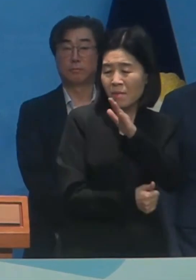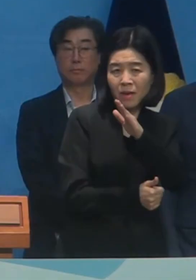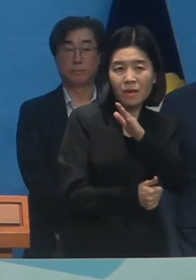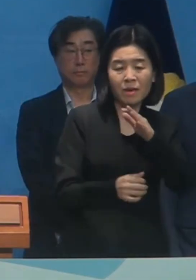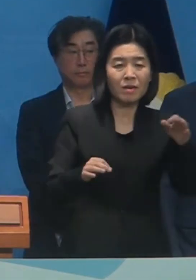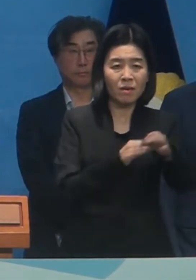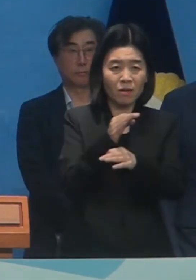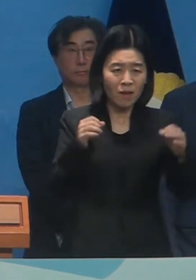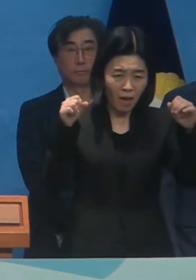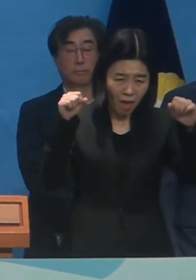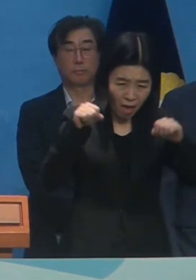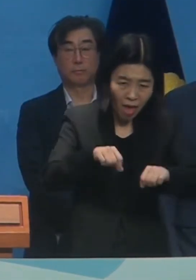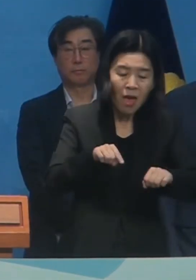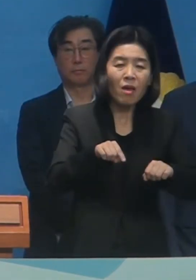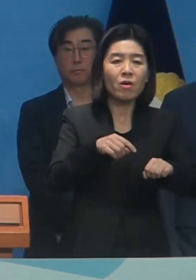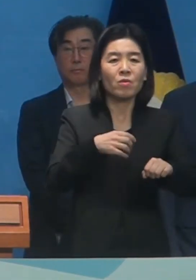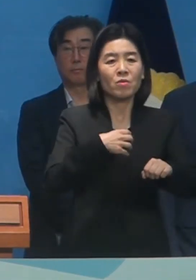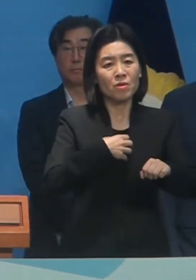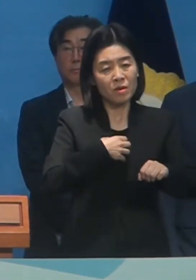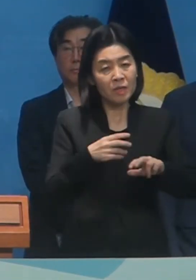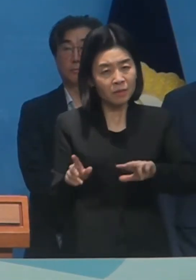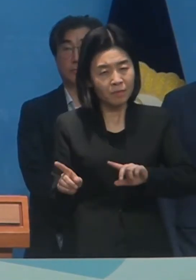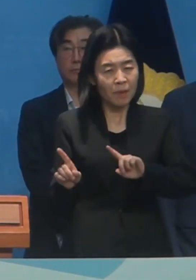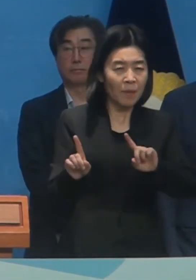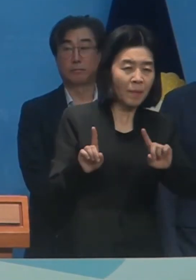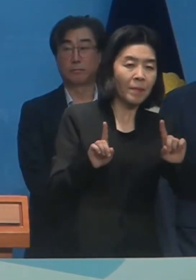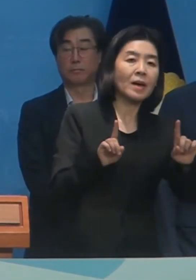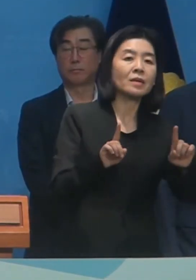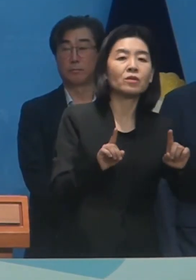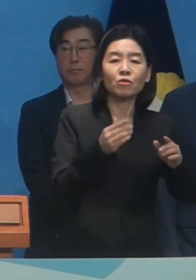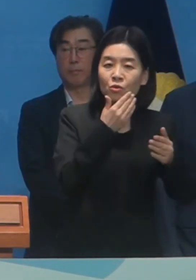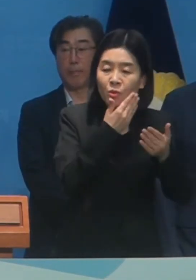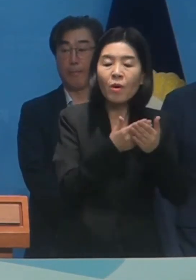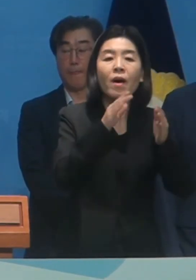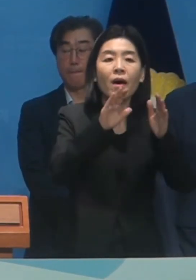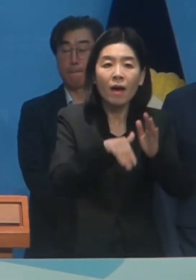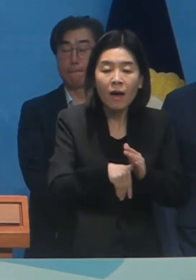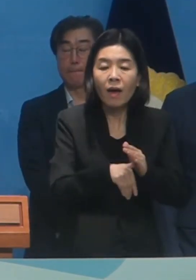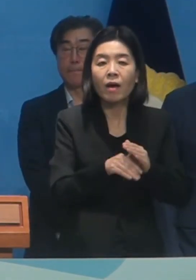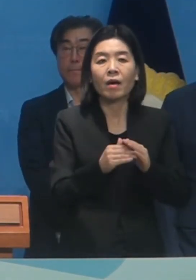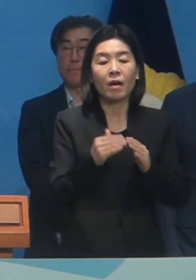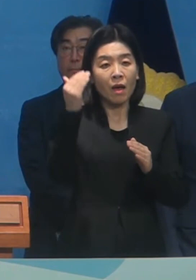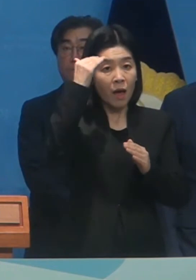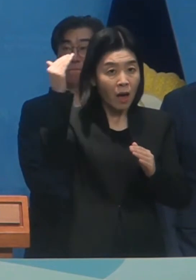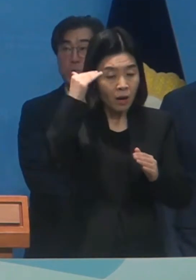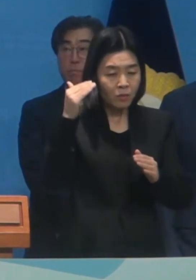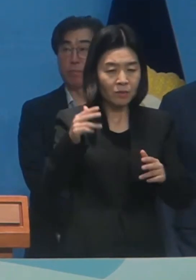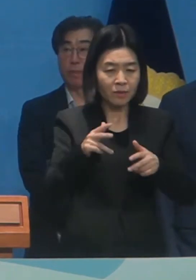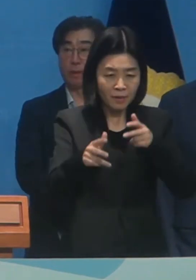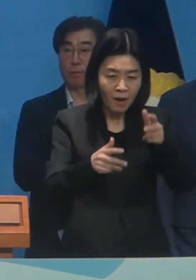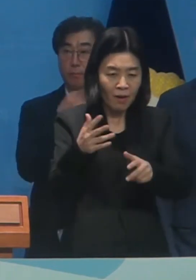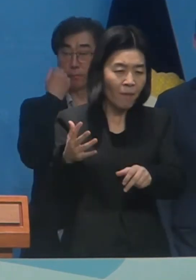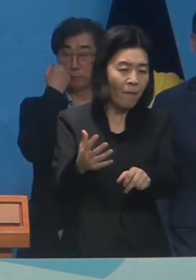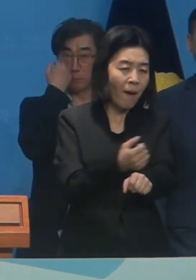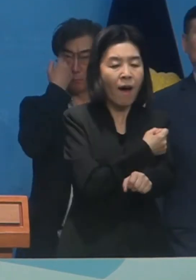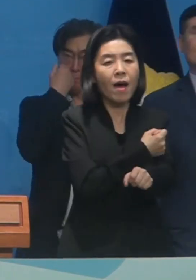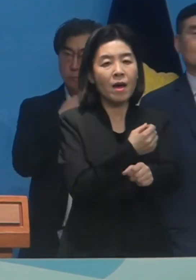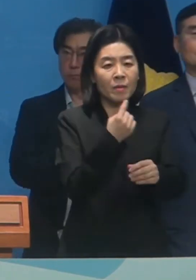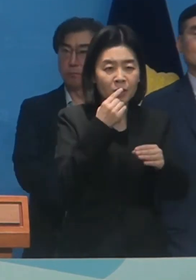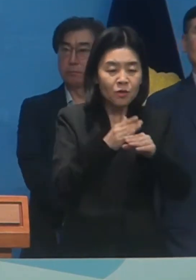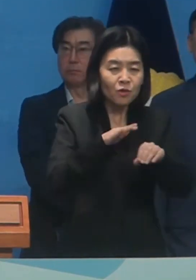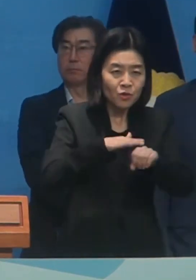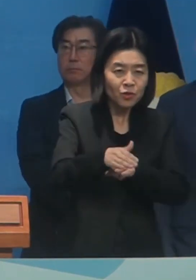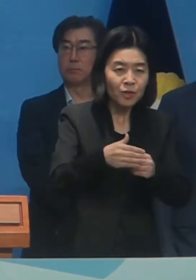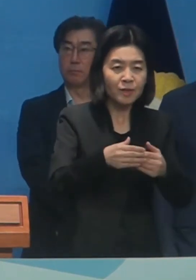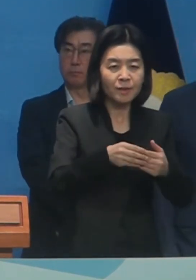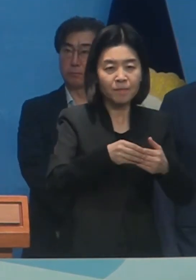이르렀고 회복과 도약의 기로에 서 있습니다. 이 중대한 시기에 대한민국의 산업화와 민주화를 이끈 60대,